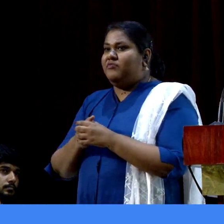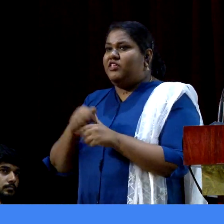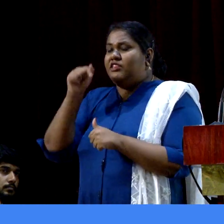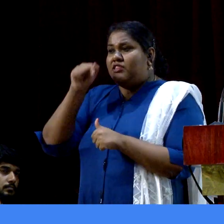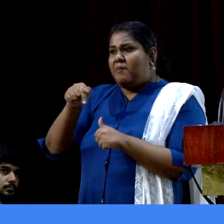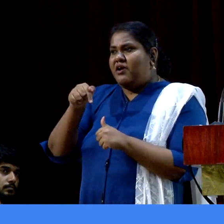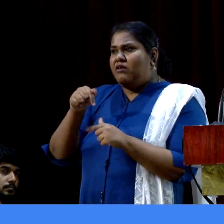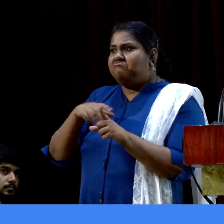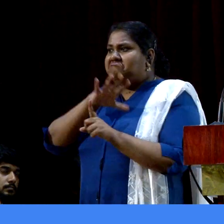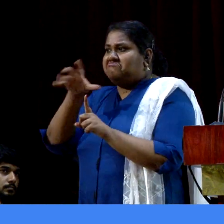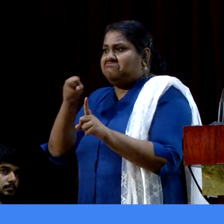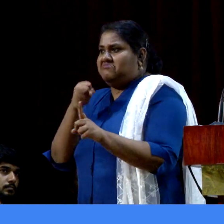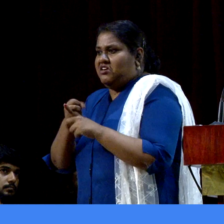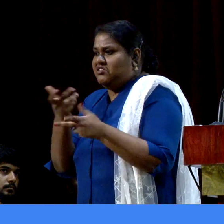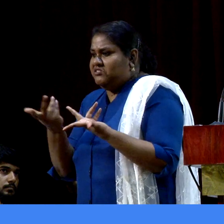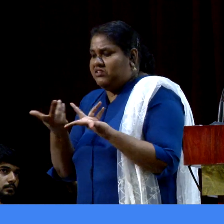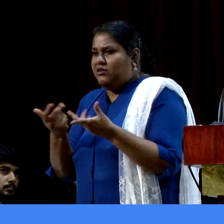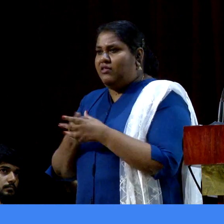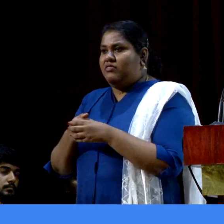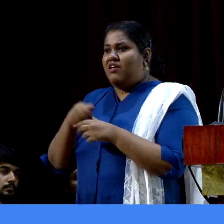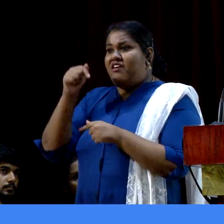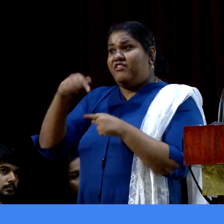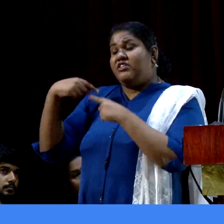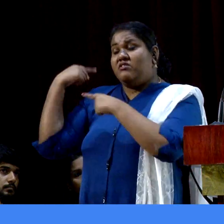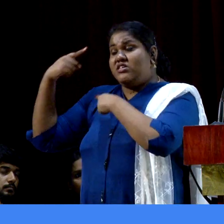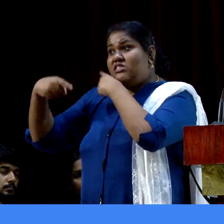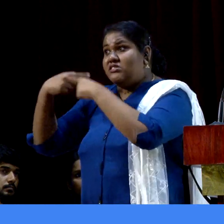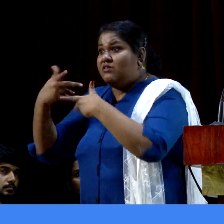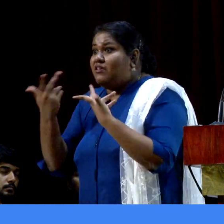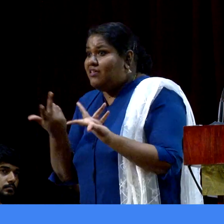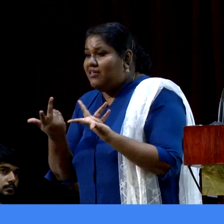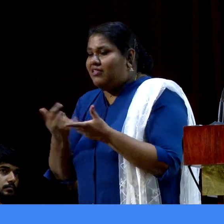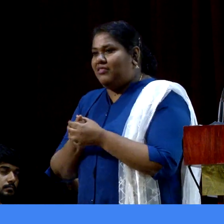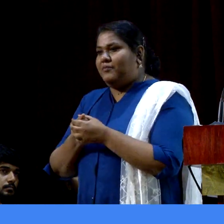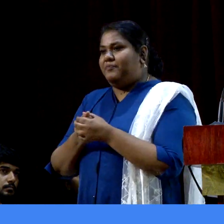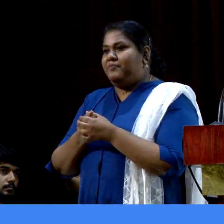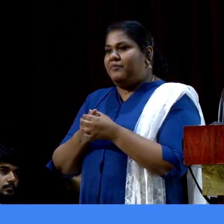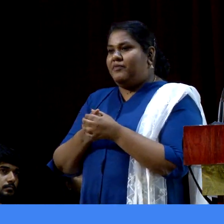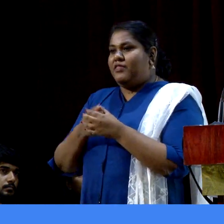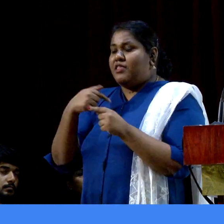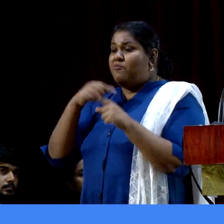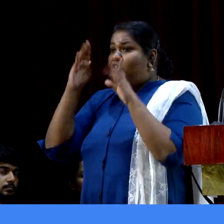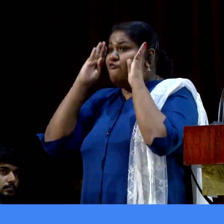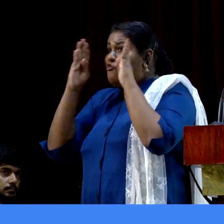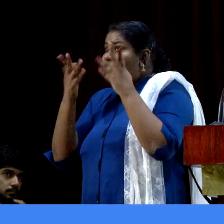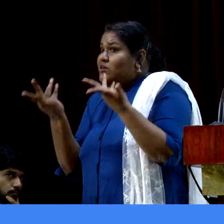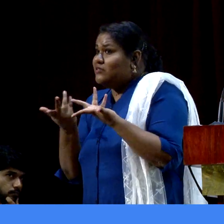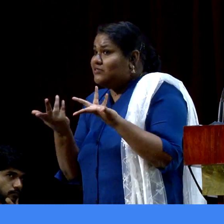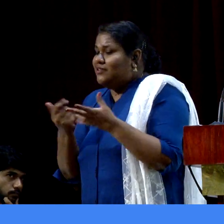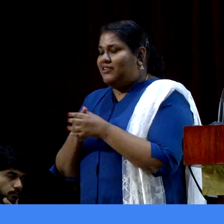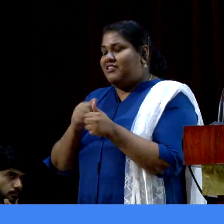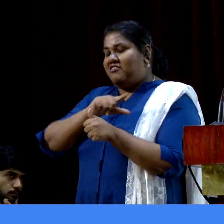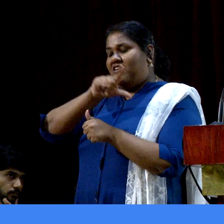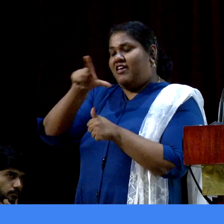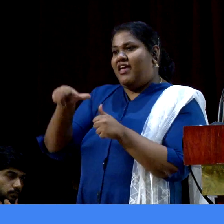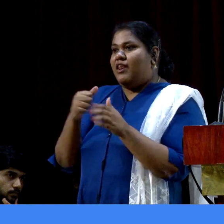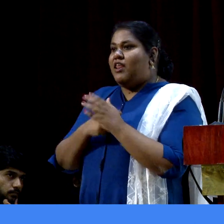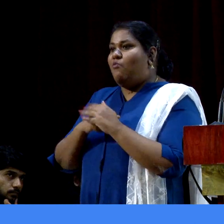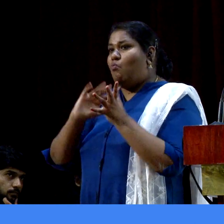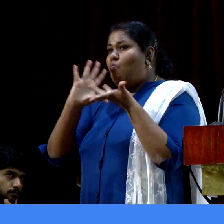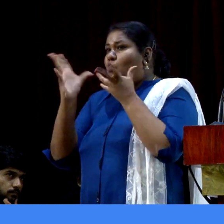எப்படிப்பட்டது. எனவே நாங்கள் மக்களை சிந்திக்கக்கூடியவர்கள், மக்களுக்காகவே திட்டமிடுகிறவர்கள், மக்களுக்காகவே செயல்படுத்துகிறவர்கள்